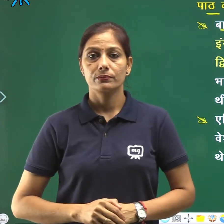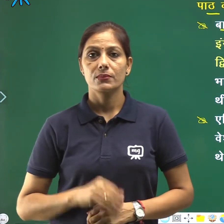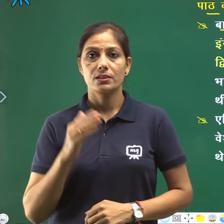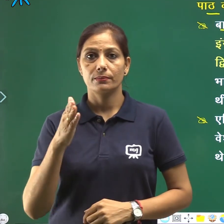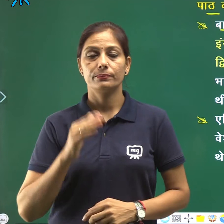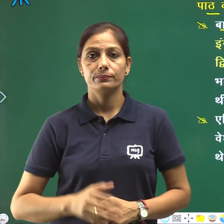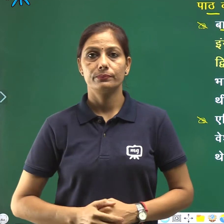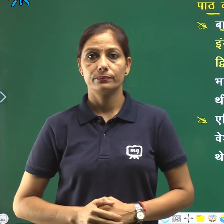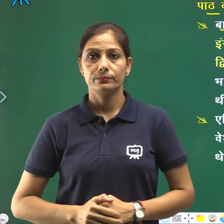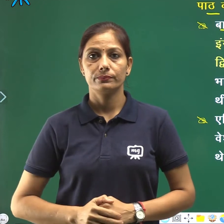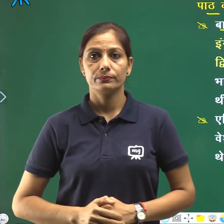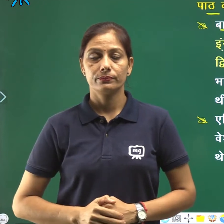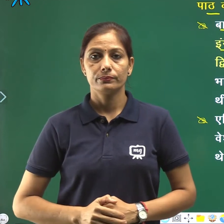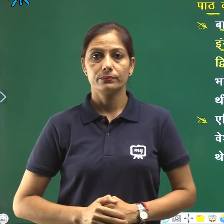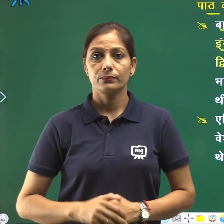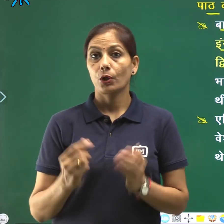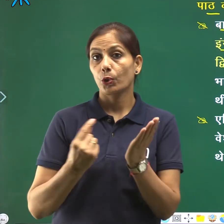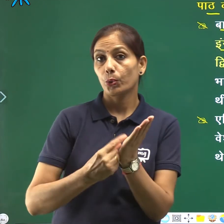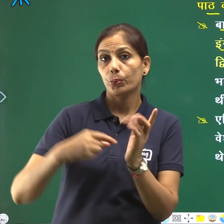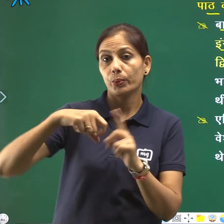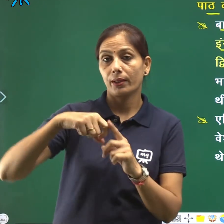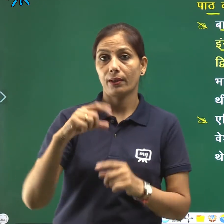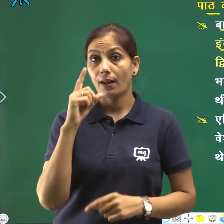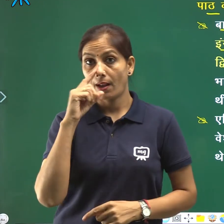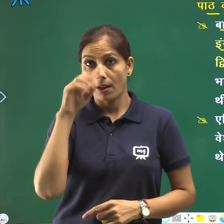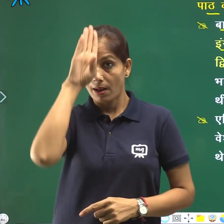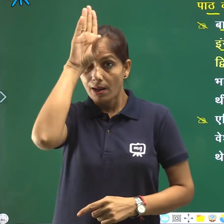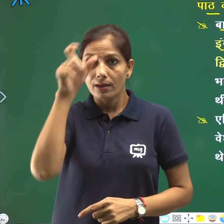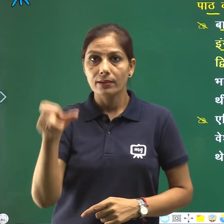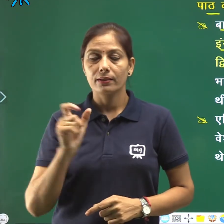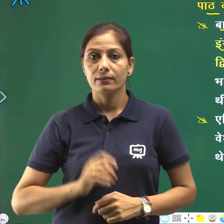जब इंग्लैंड की रानी